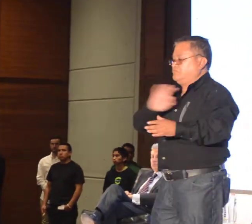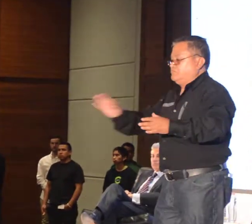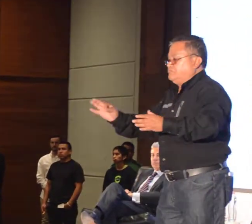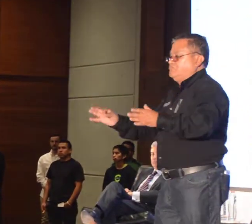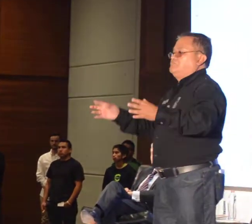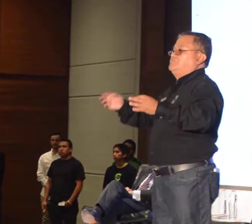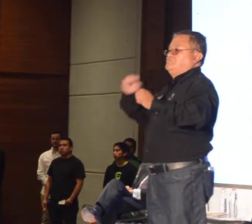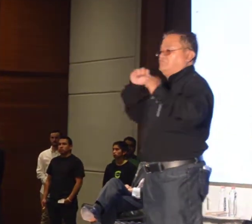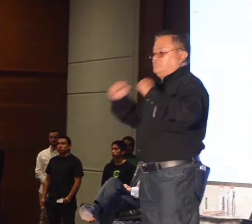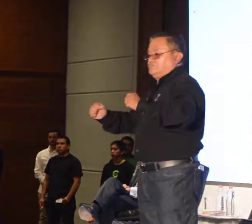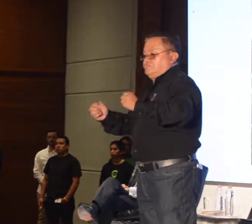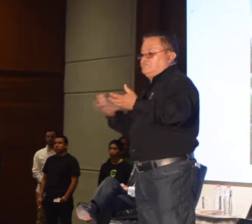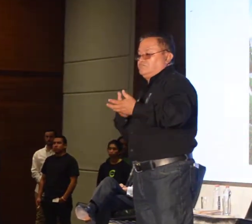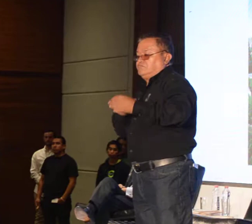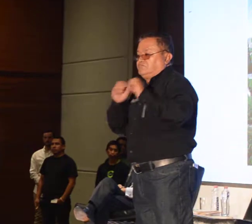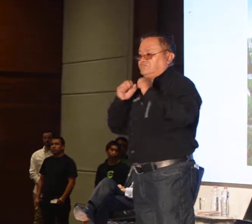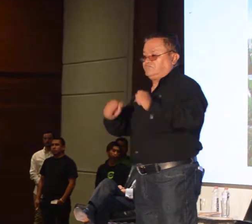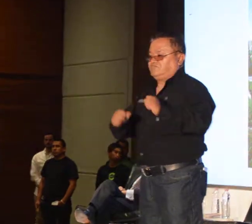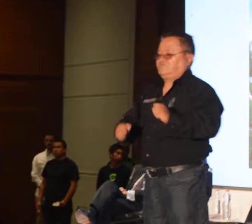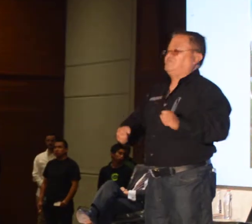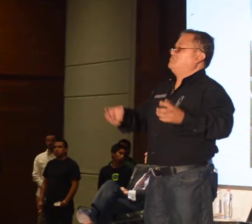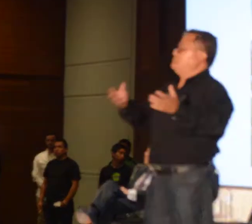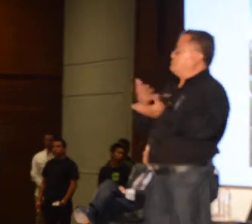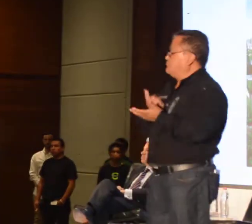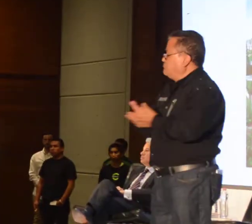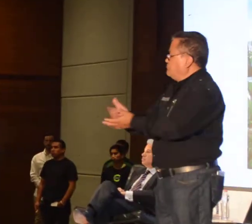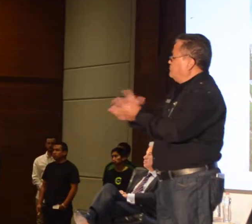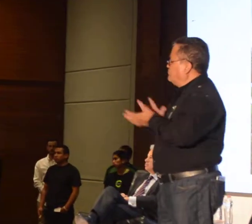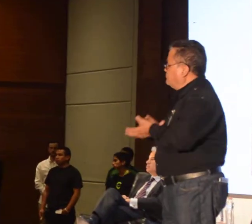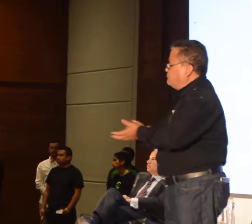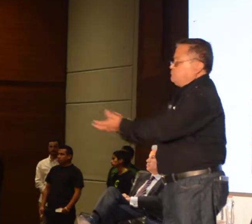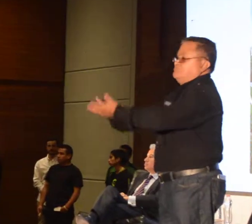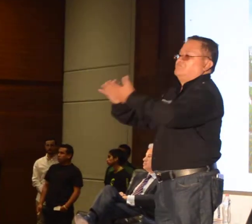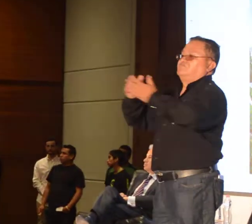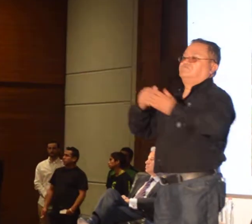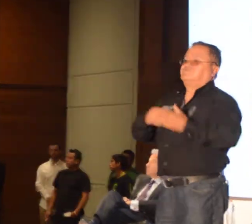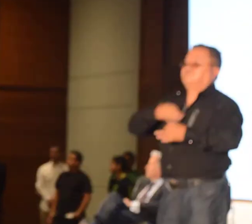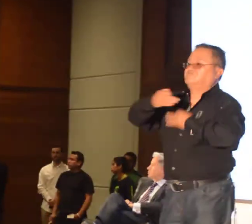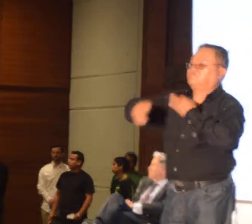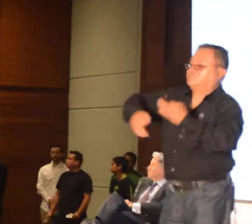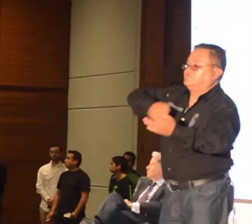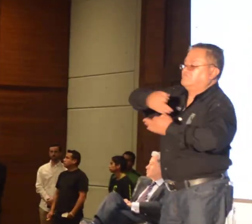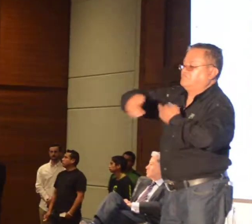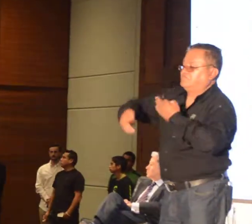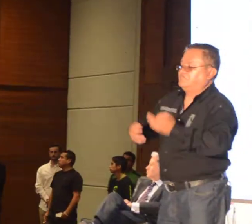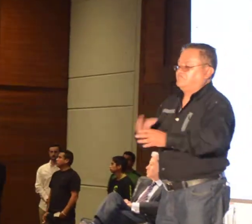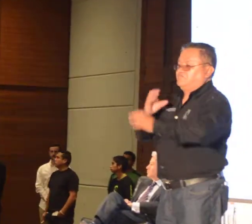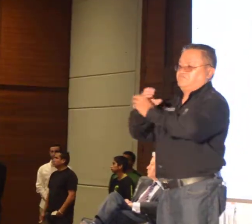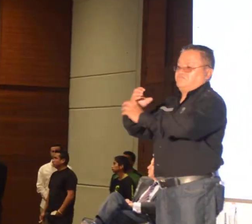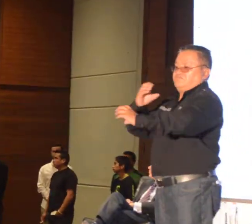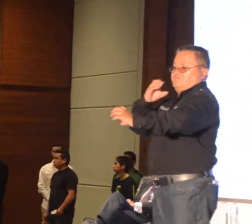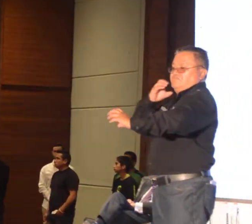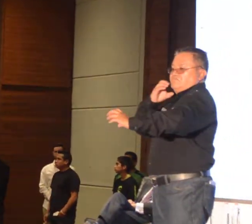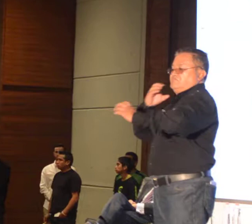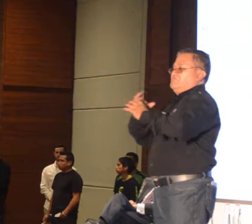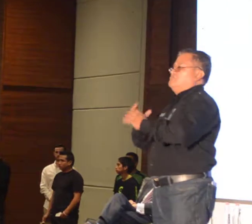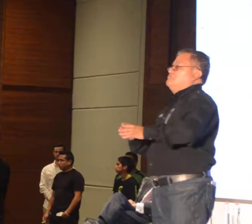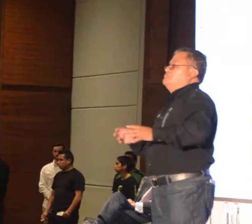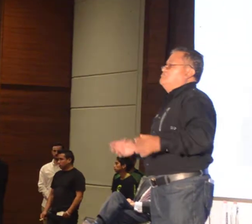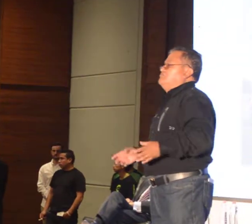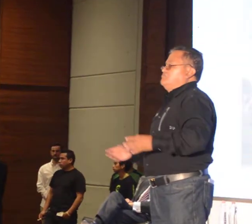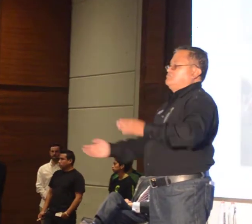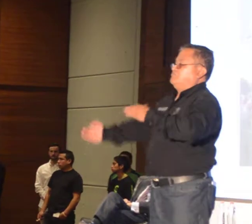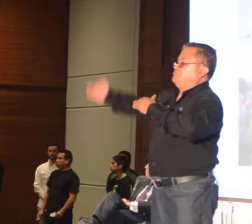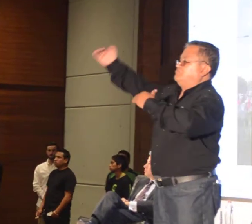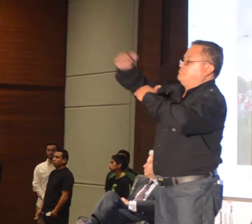urbana alternativa, priorizar, que se escuche bien, priorizar el transporte colectivo público